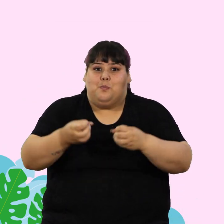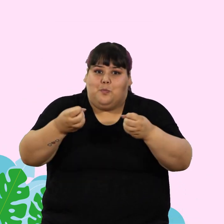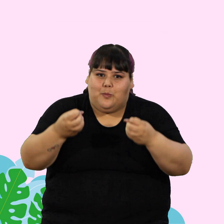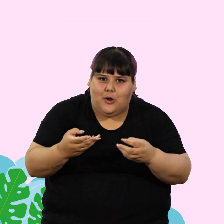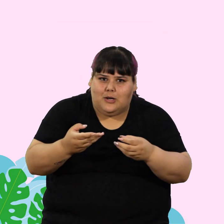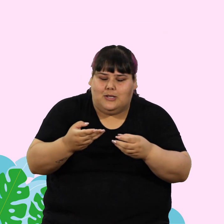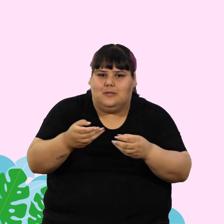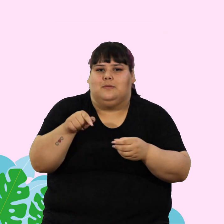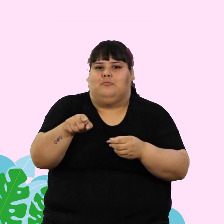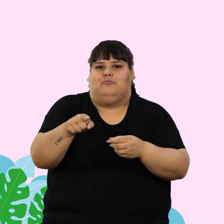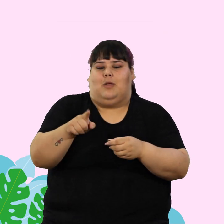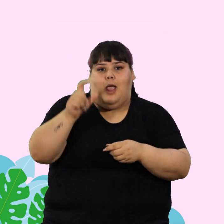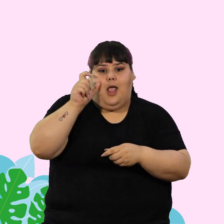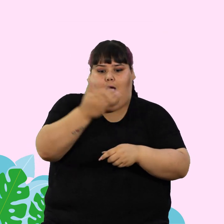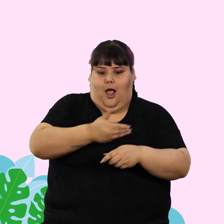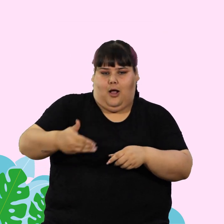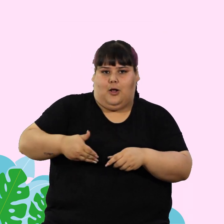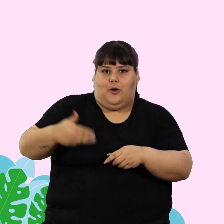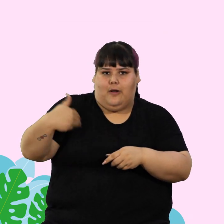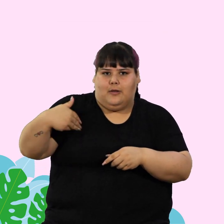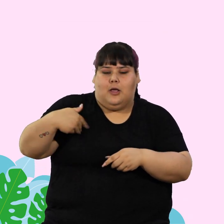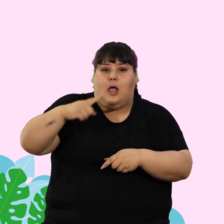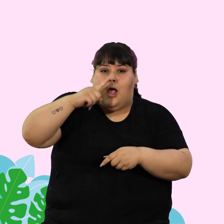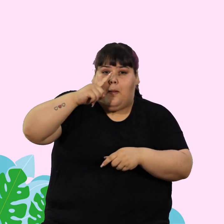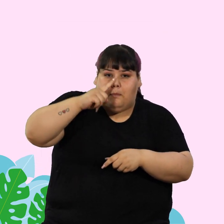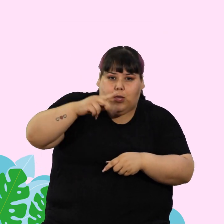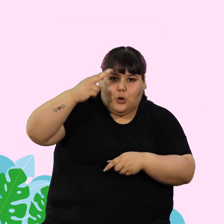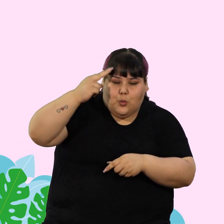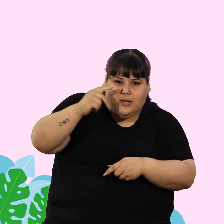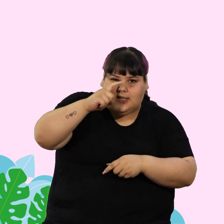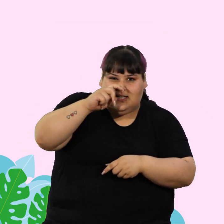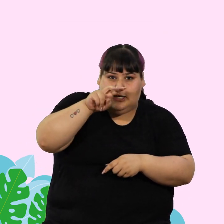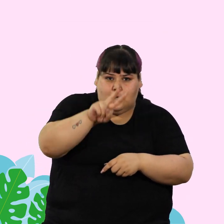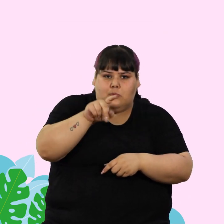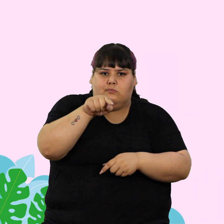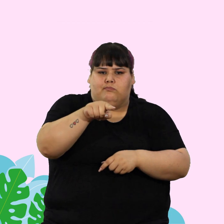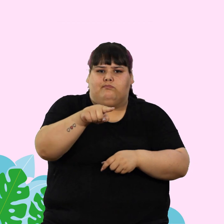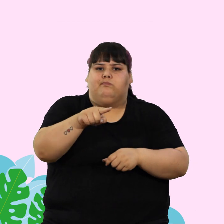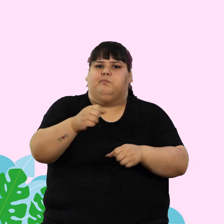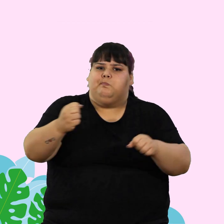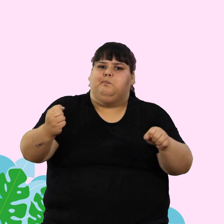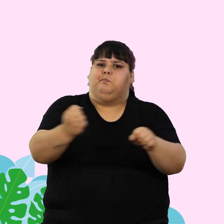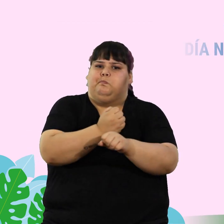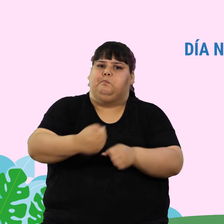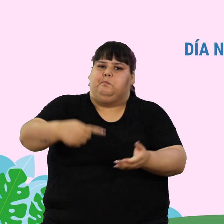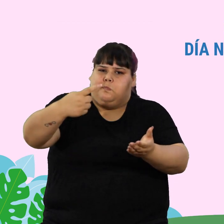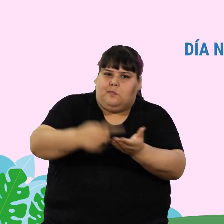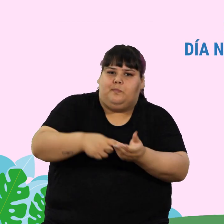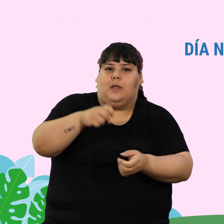y tantos otros que en el año 1972, el Estado argentino estableció que el 31 de